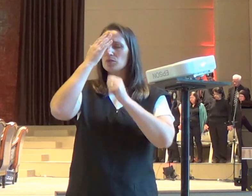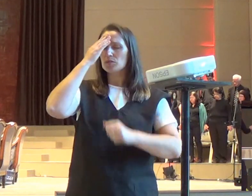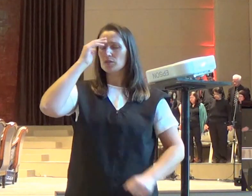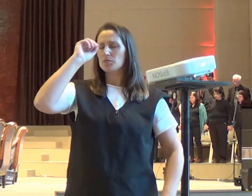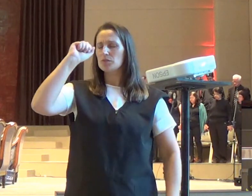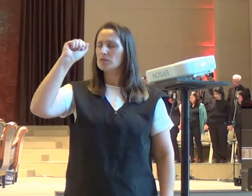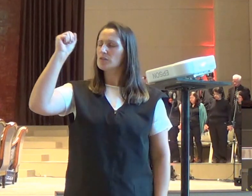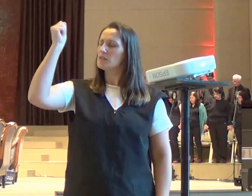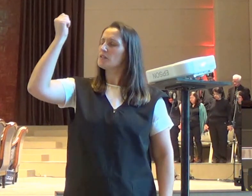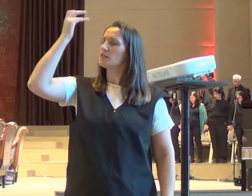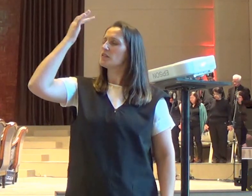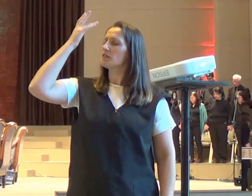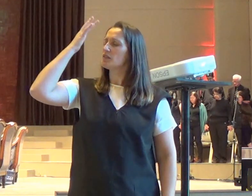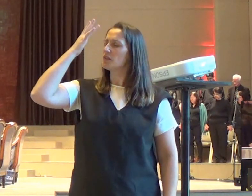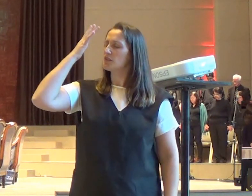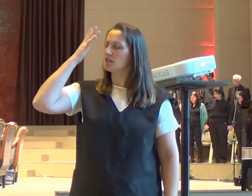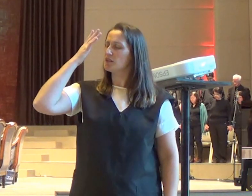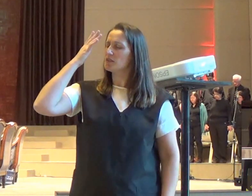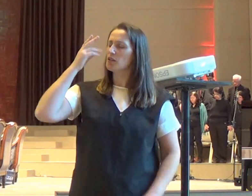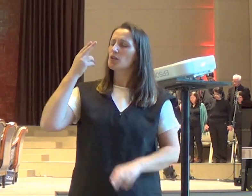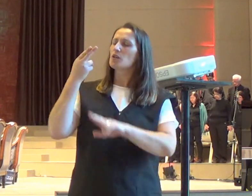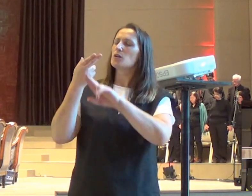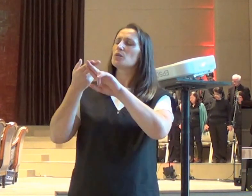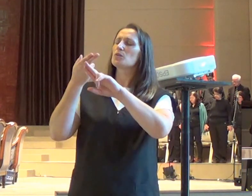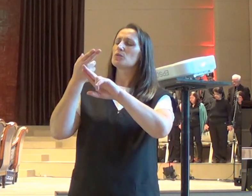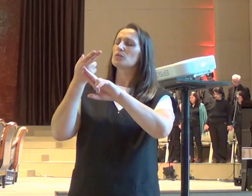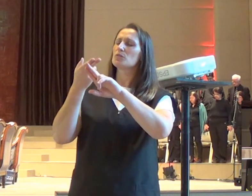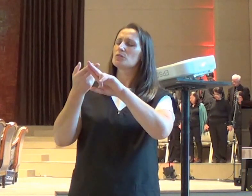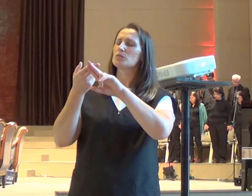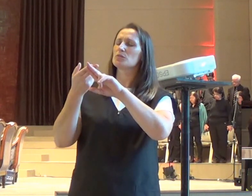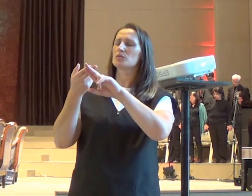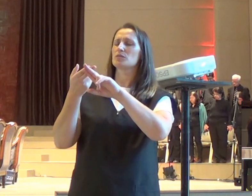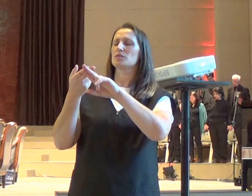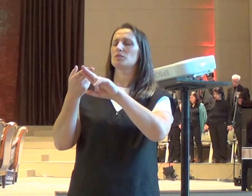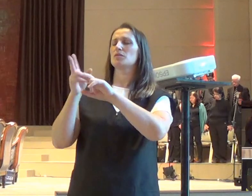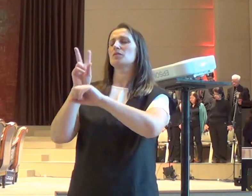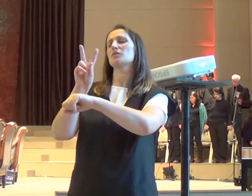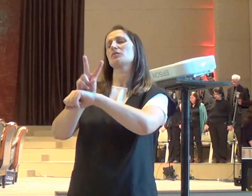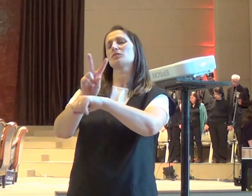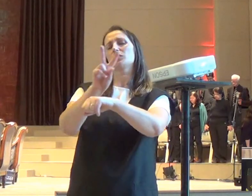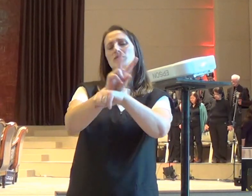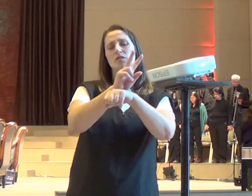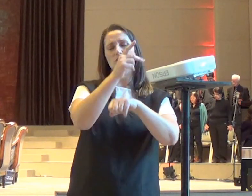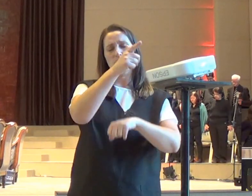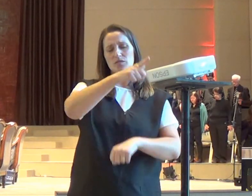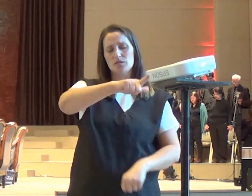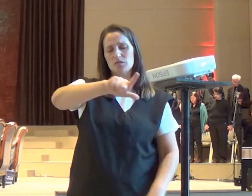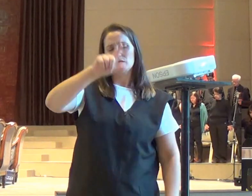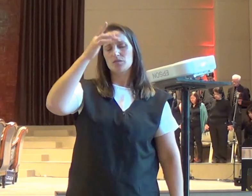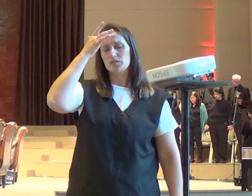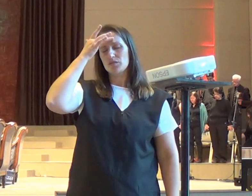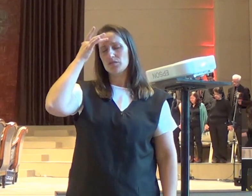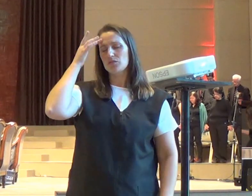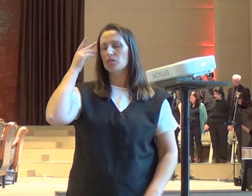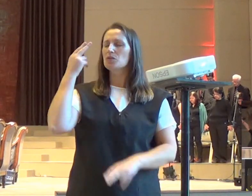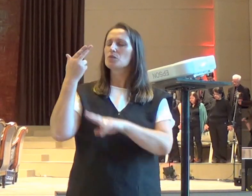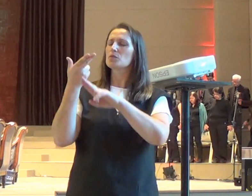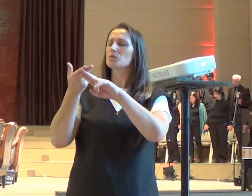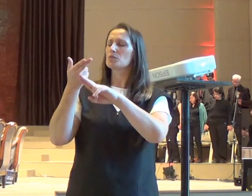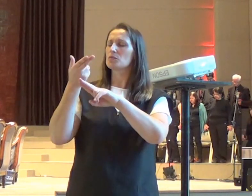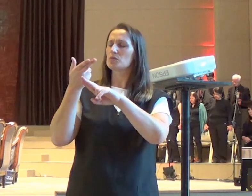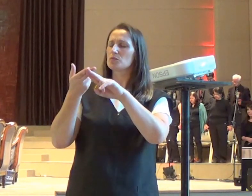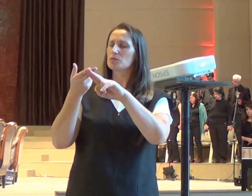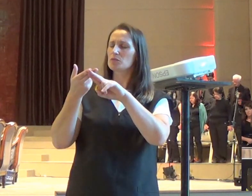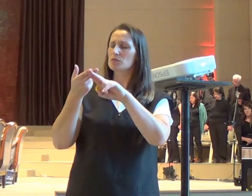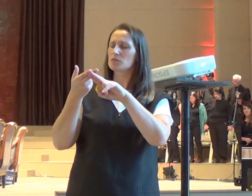usa senhor para tratar o coração dos teus filhos dos seus filhos usa senhor para que